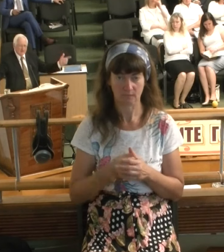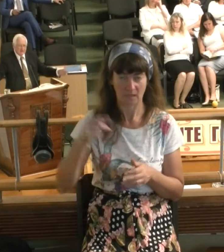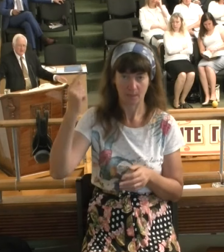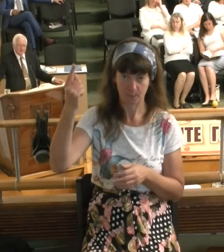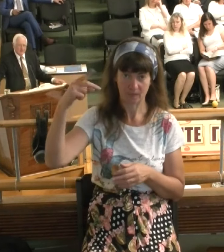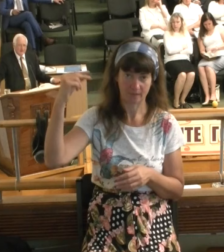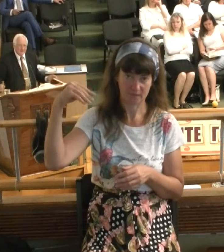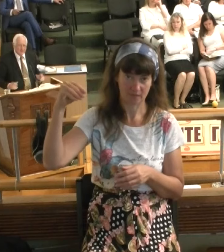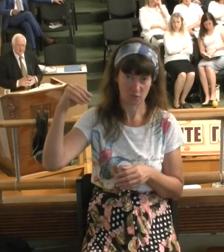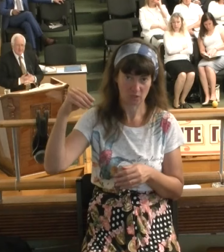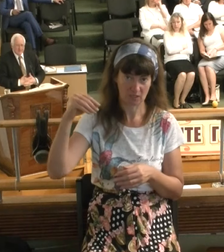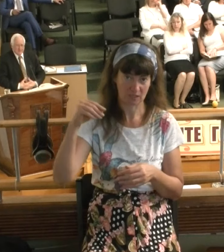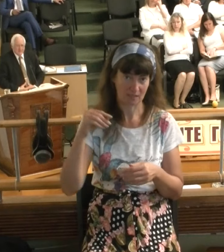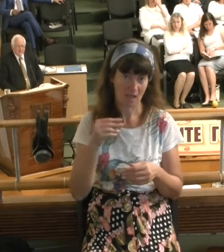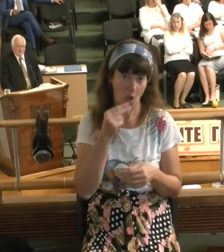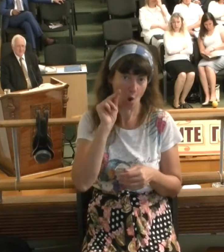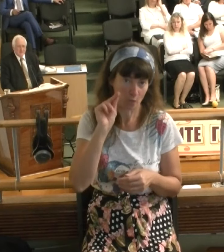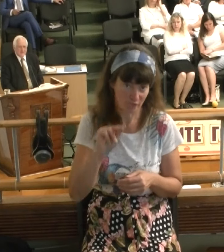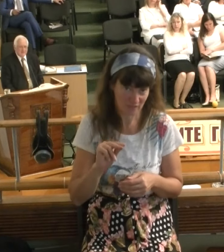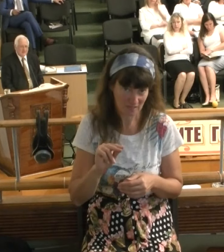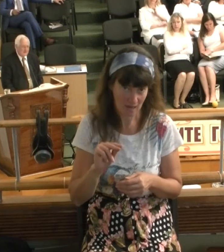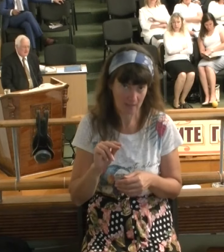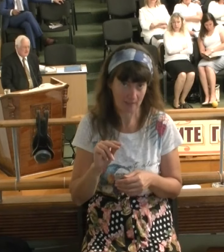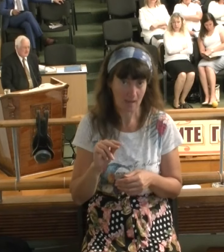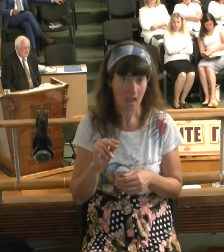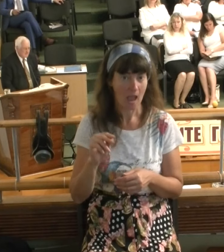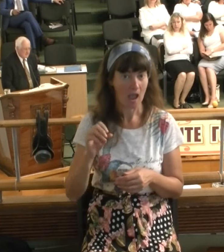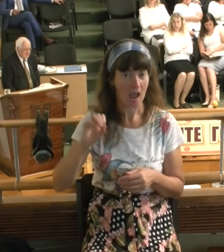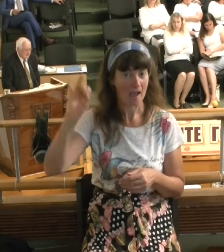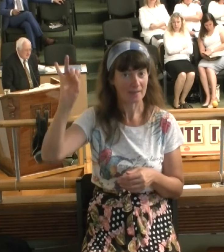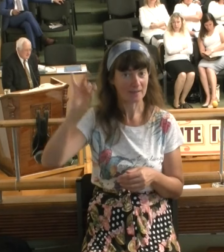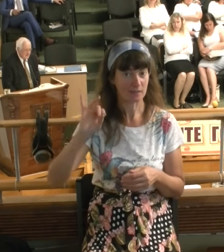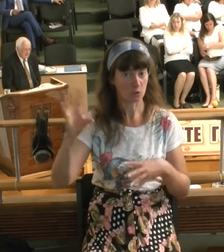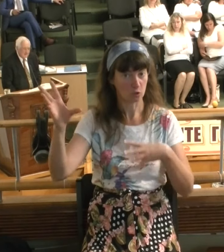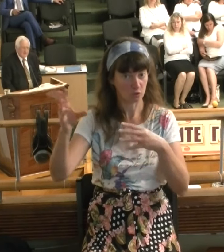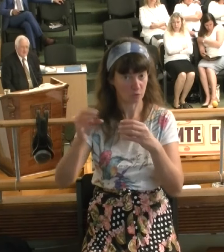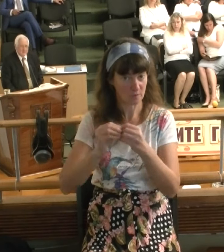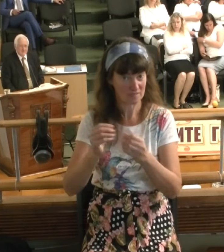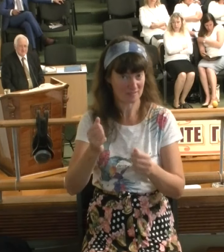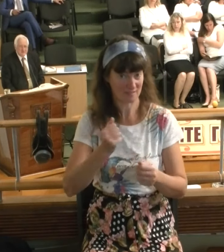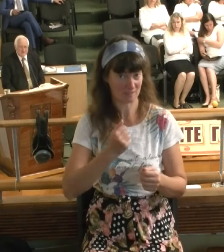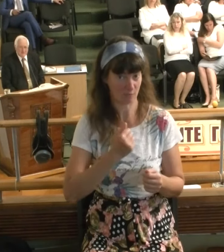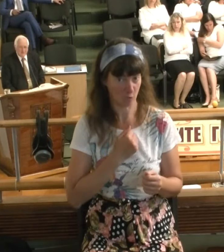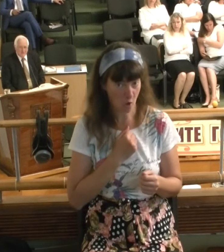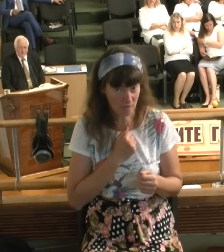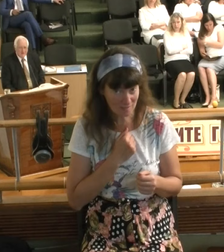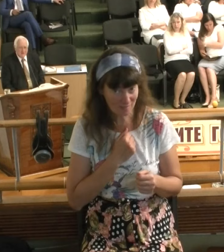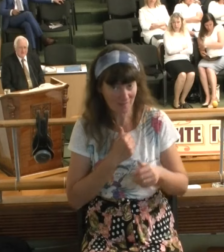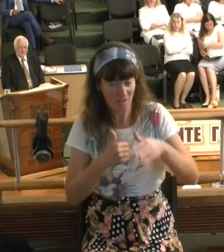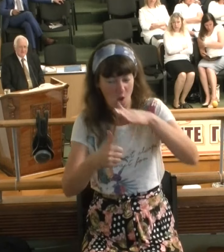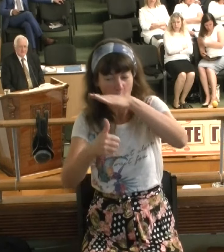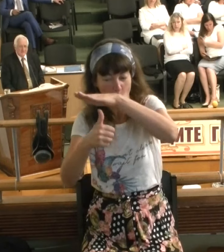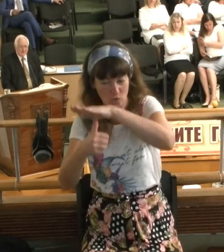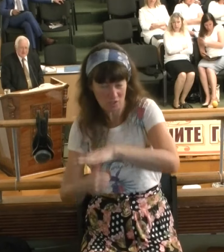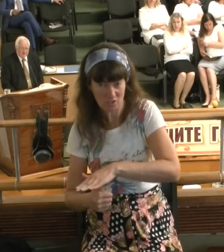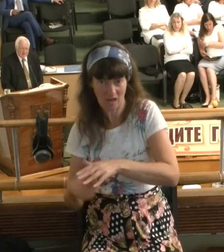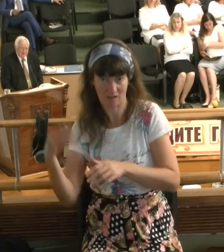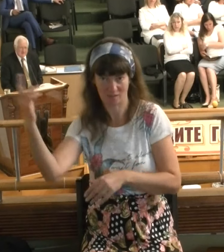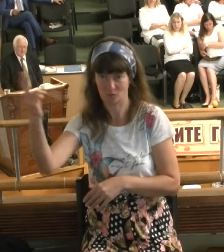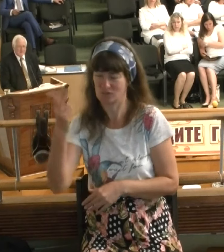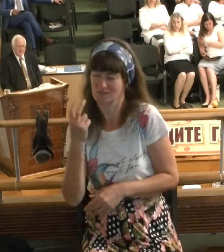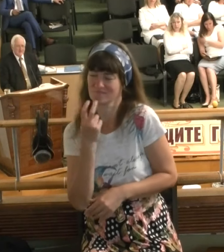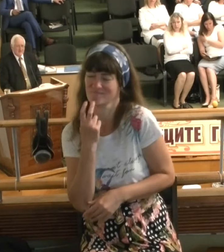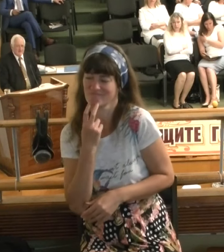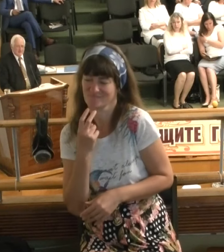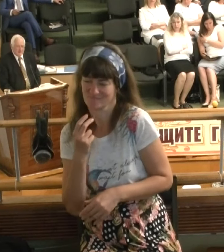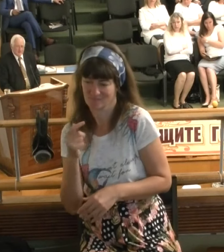это перед Иродом. Но Ирод со своими воинами, обратите внимание, уничижив его, насмеявшись